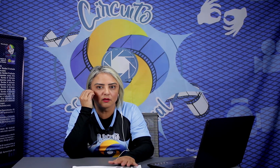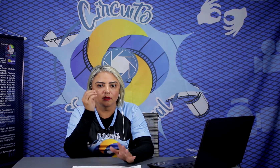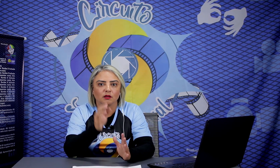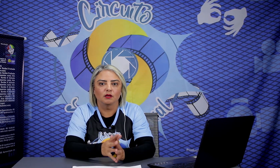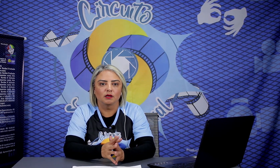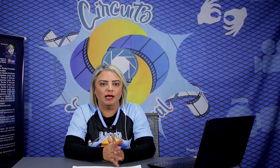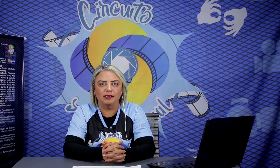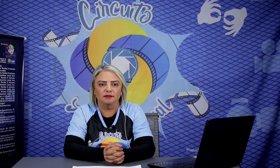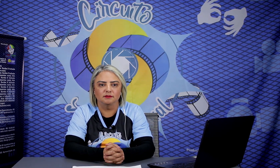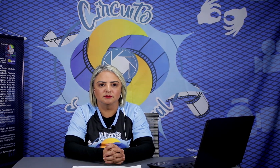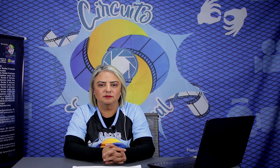Ah, então...